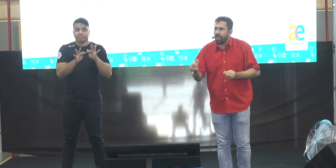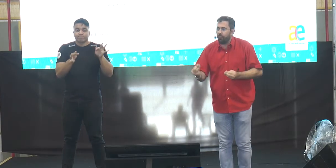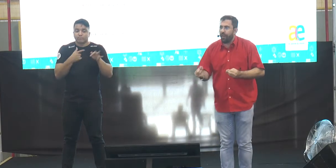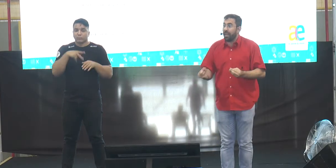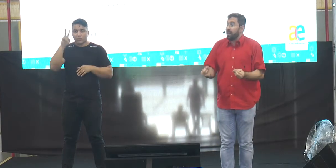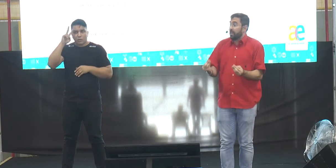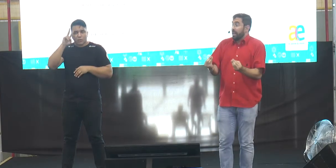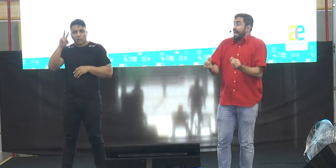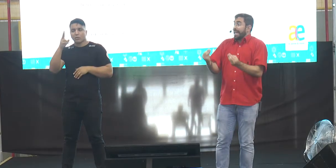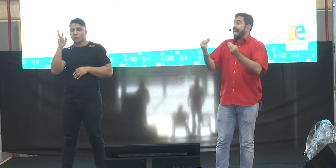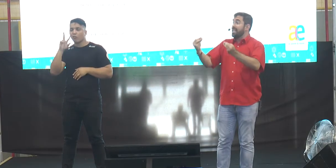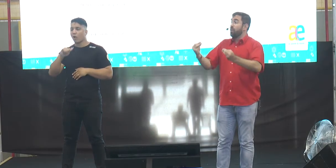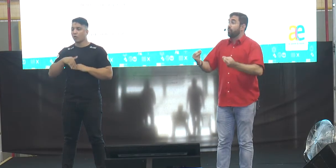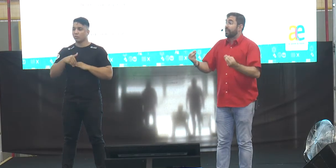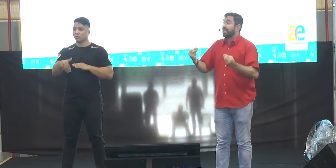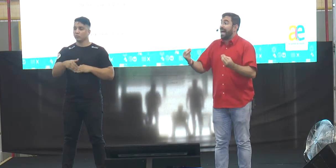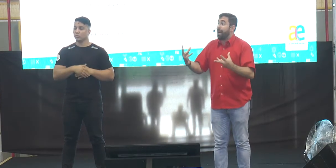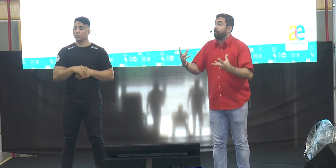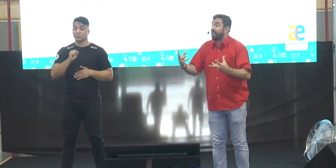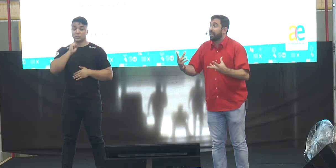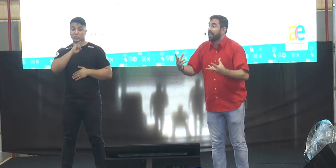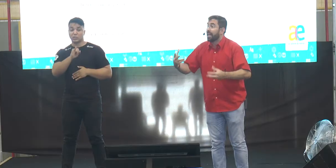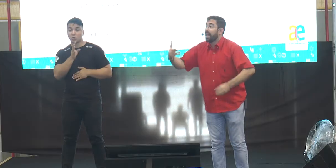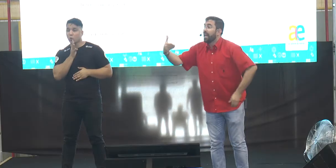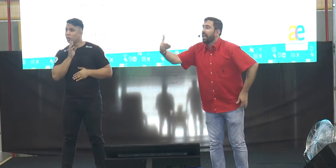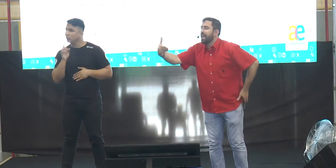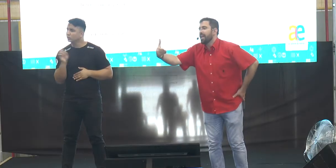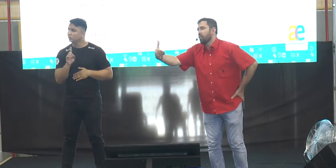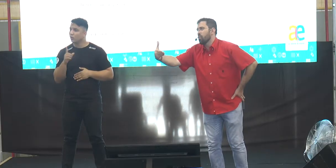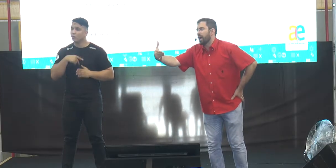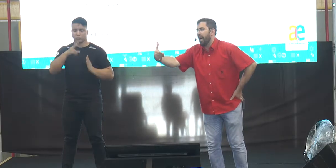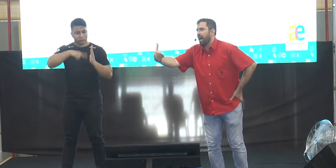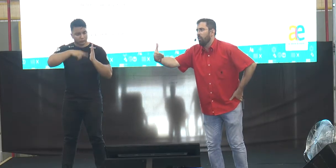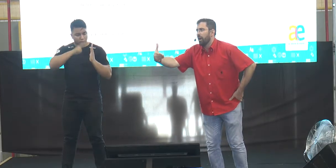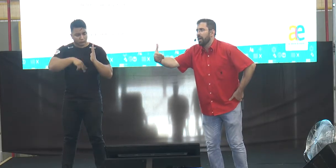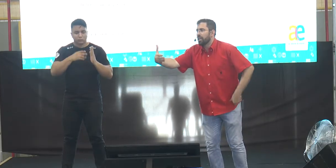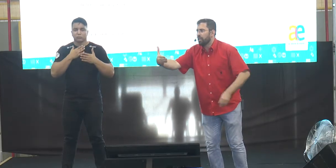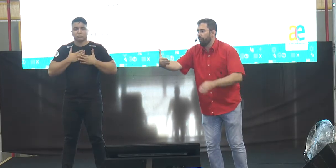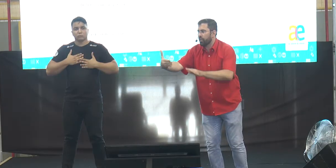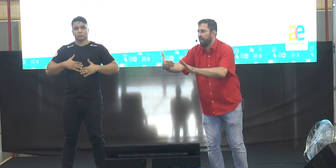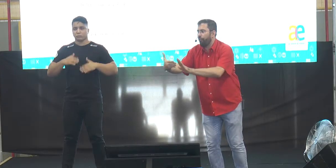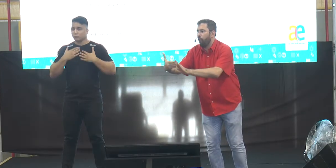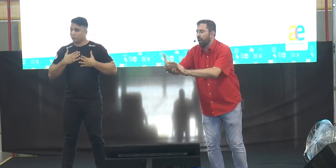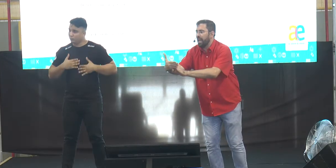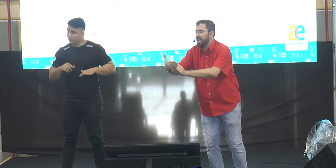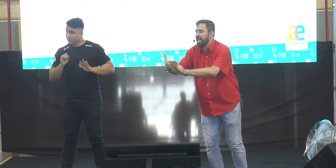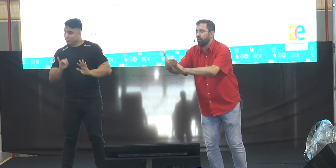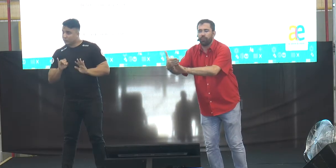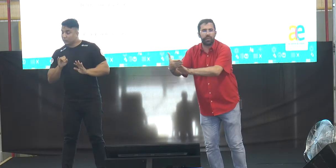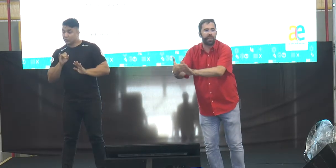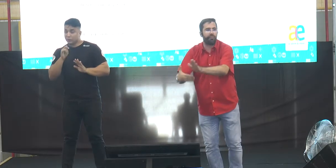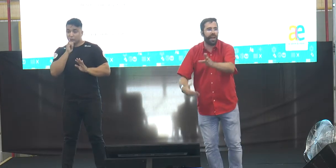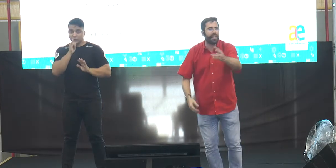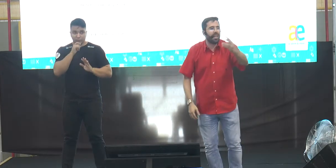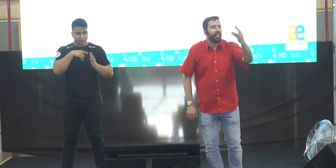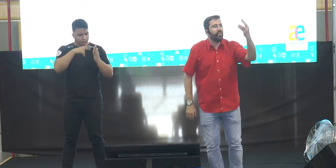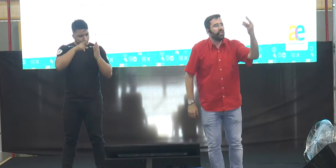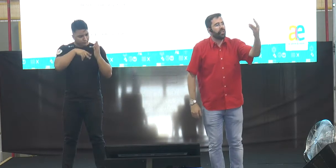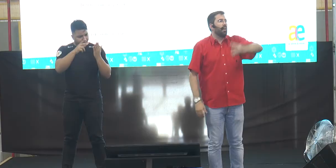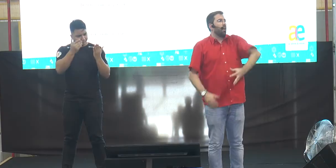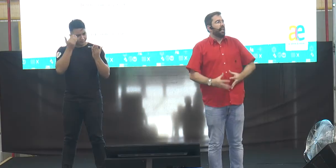que vão fazer a diferença. Quem não sabe, leia com calma. Se você for lendo, você